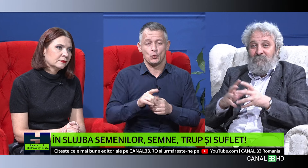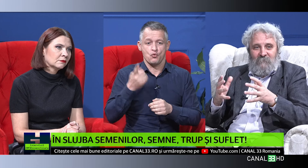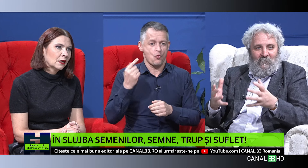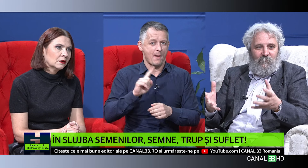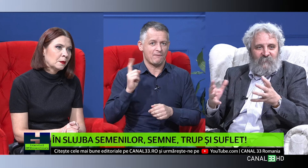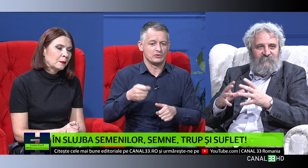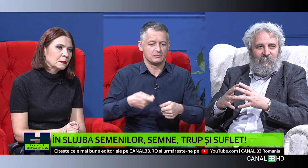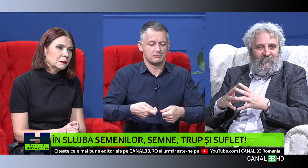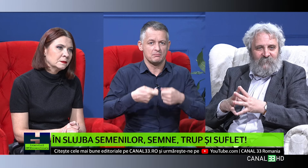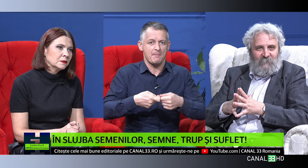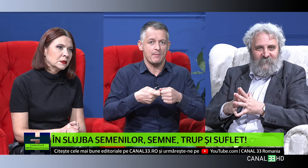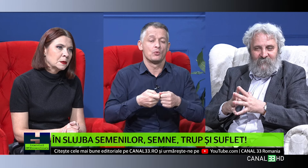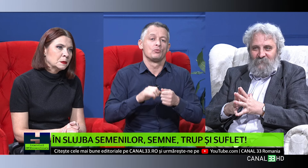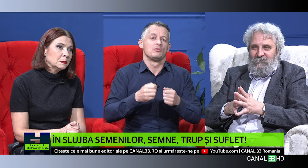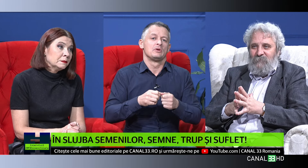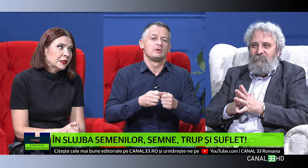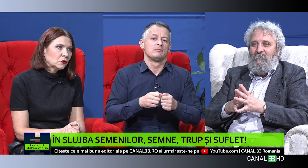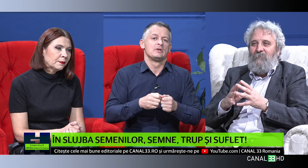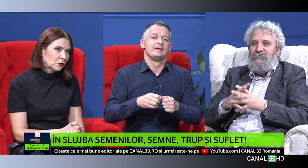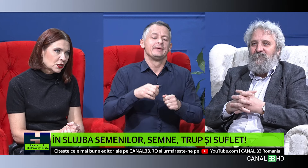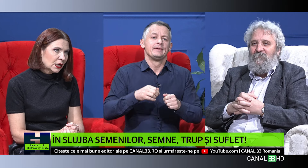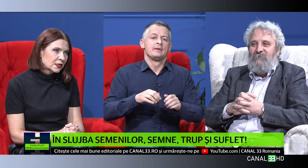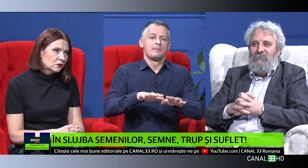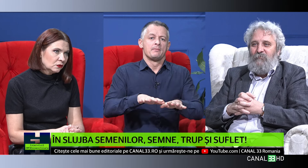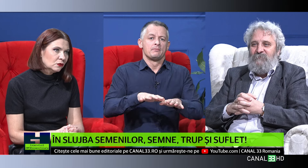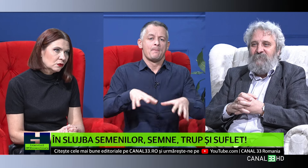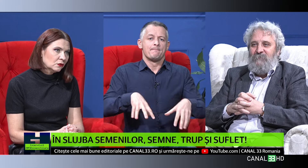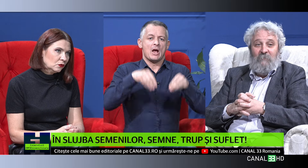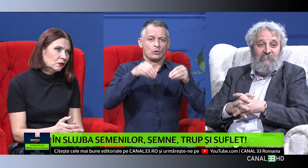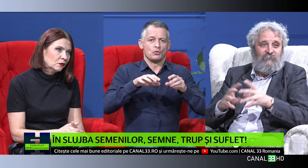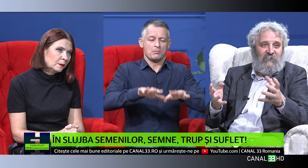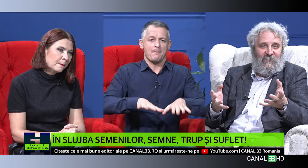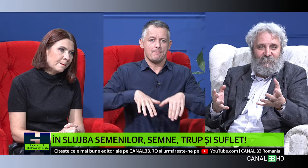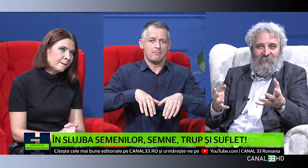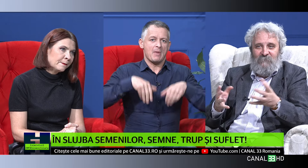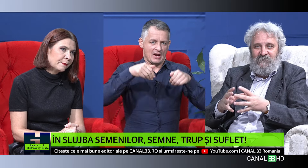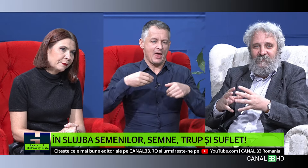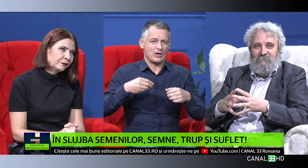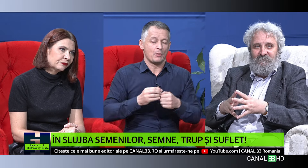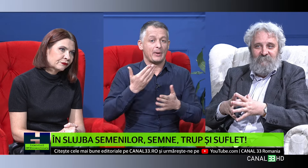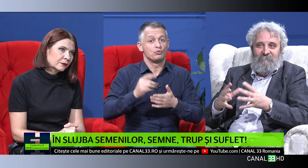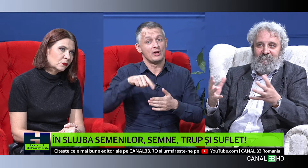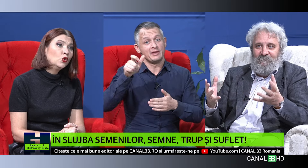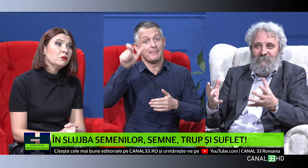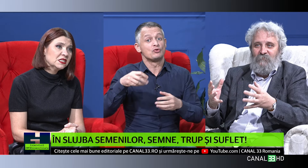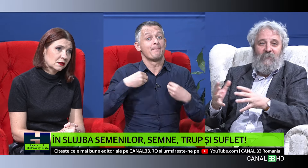din componența Parlamentului, n-a mai dorit să pentru și mai continuă cariera politică. Iar pentru ceilalți parlamentari, nu e o miză.